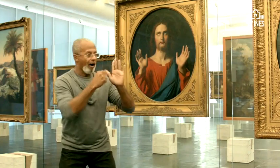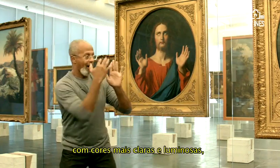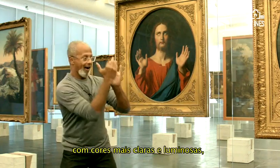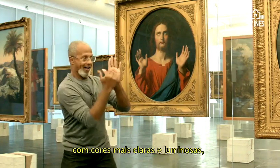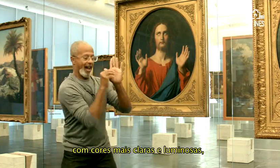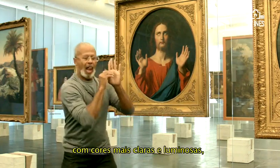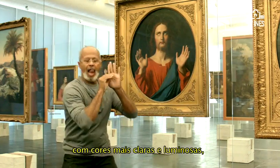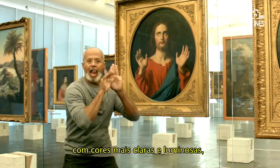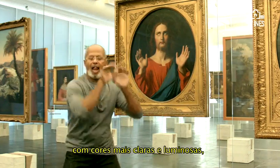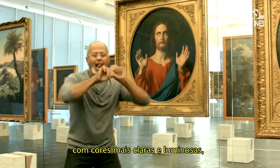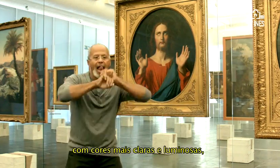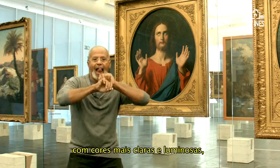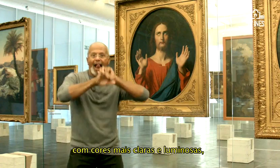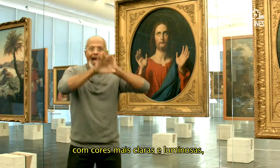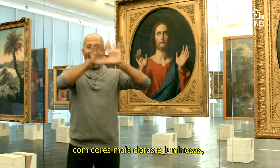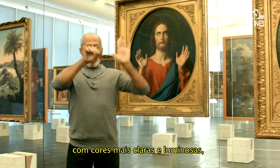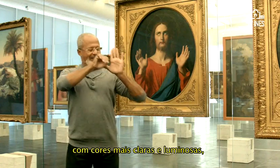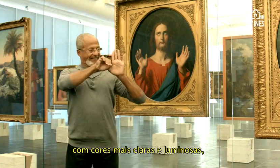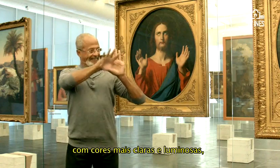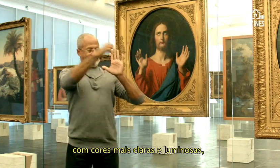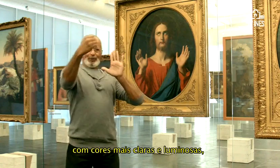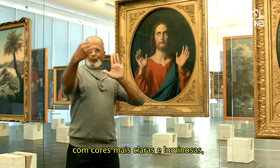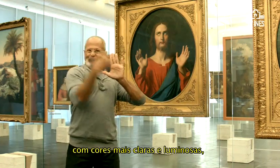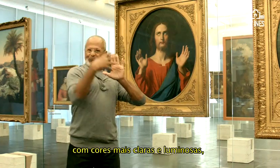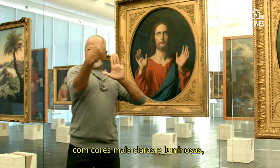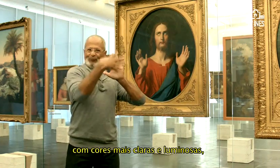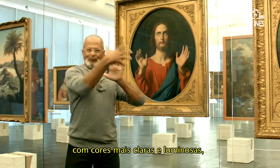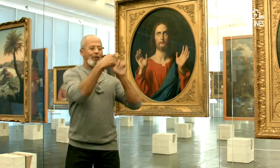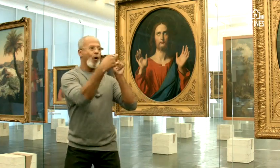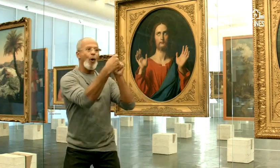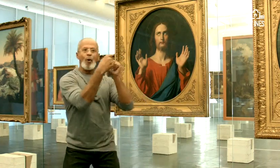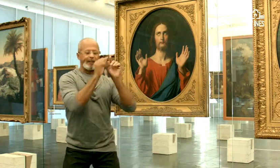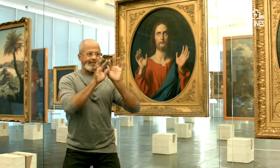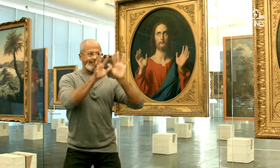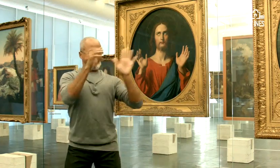Com cores mais claras e luminosas.